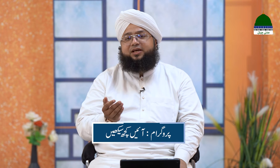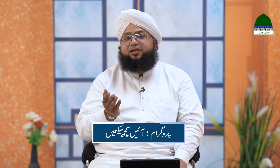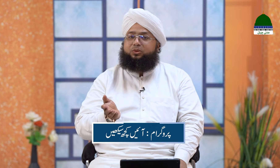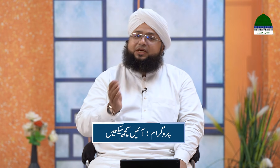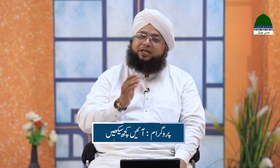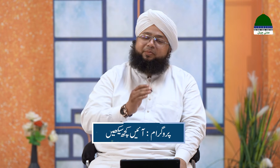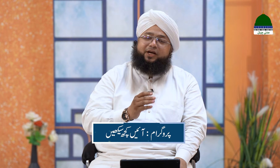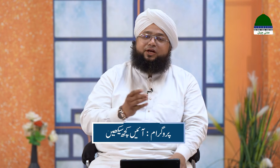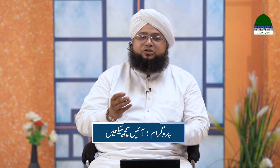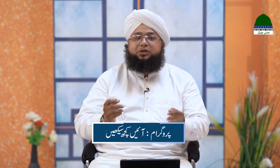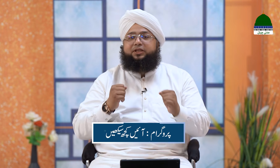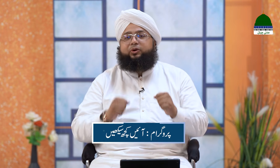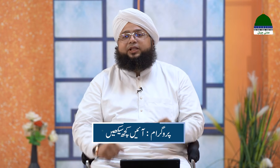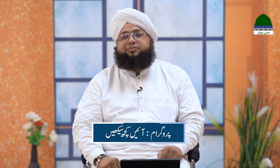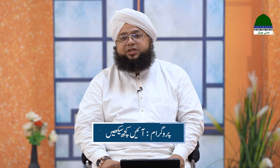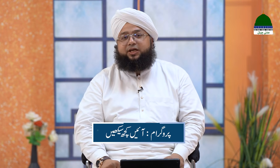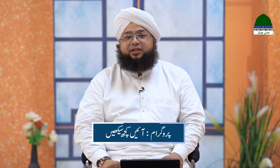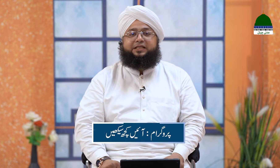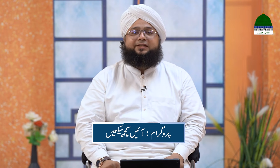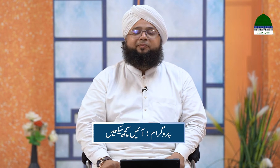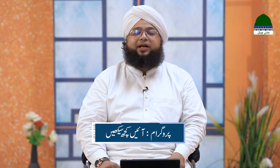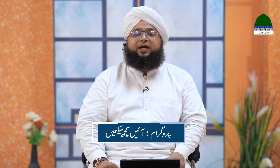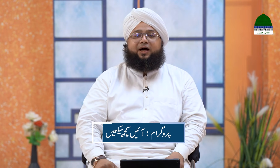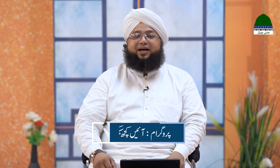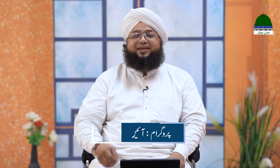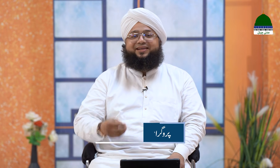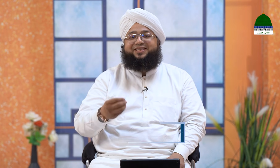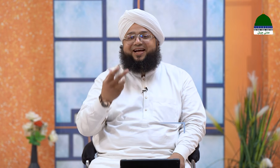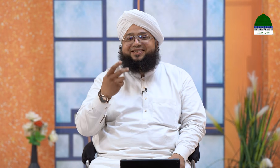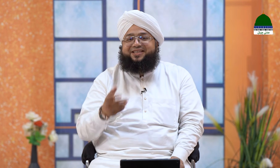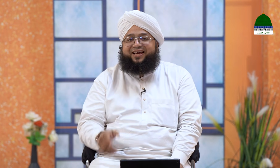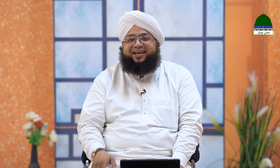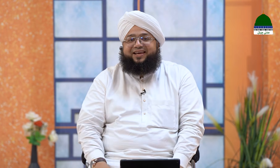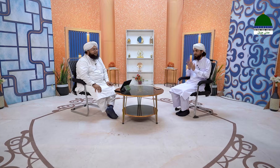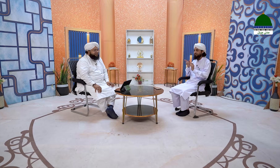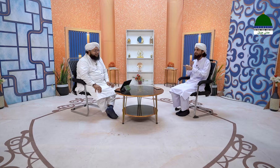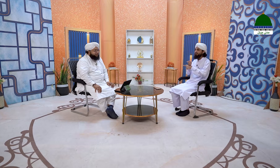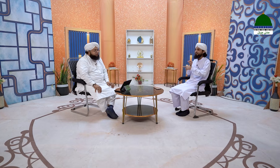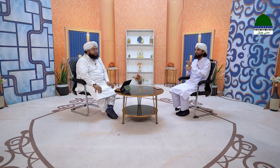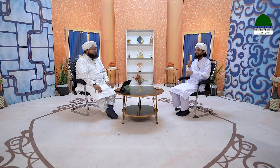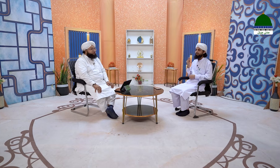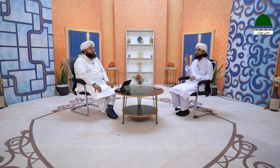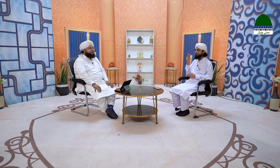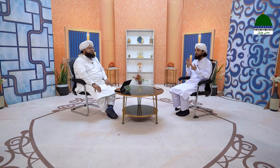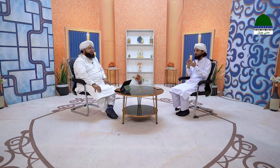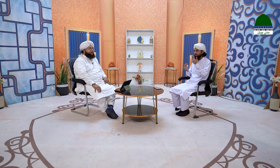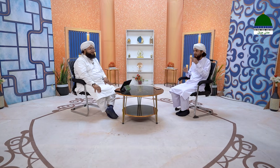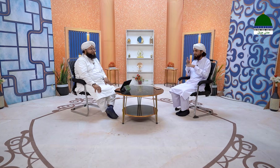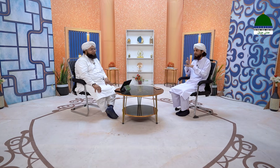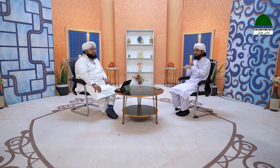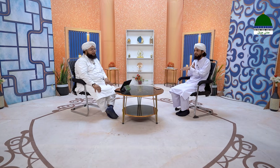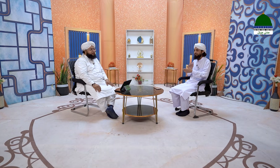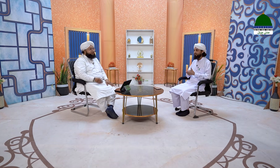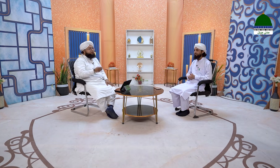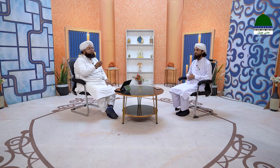بات سیکھیں، دوسرا سیگمنٹ سنت اور آداب سیکھیں، تیسرا سیگمنٹ آئیں اشارے سیکھیں۔ یہ تینوں سیگمنٹ شروع کرنے سے پہلے